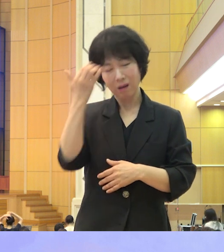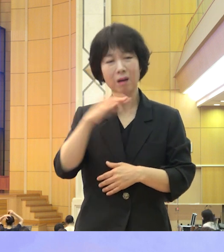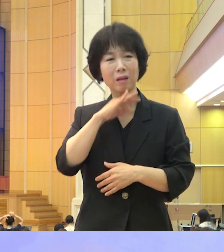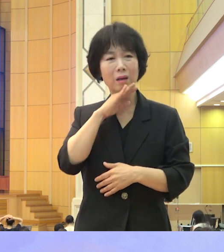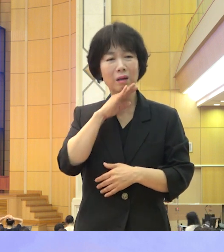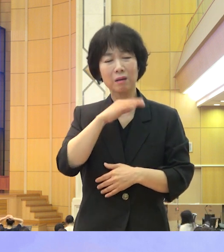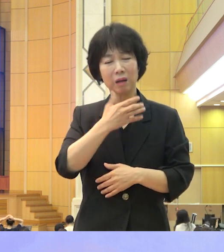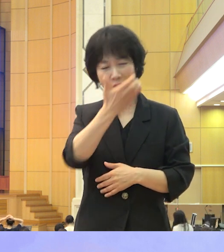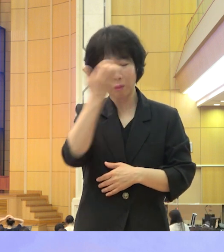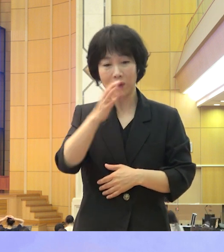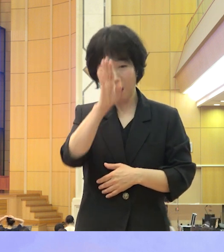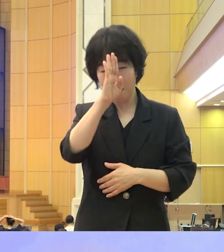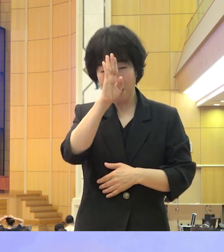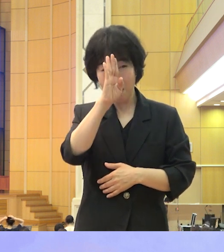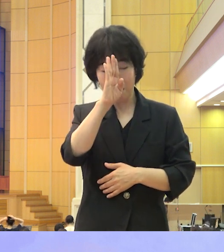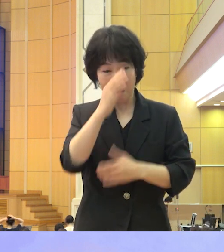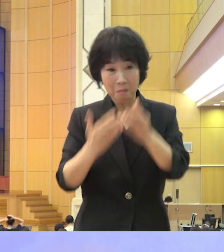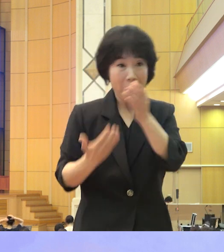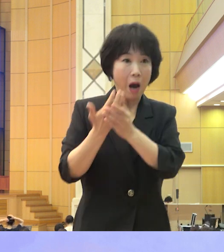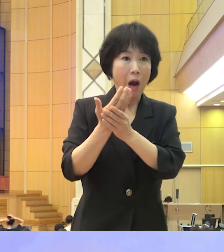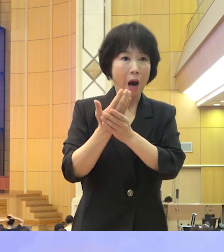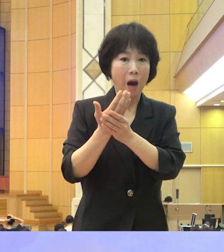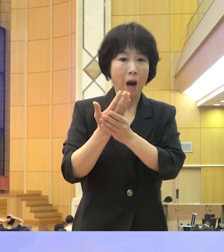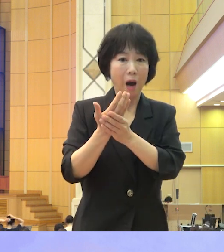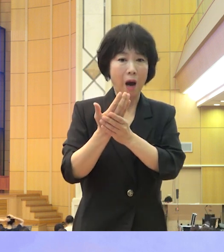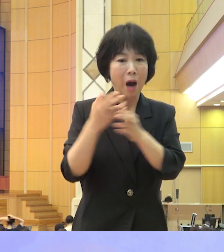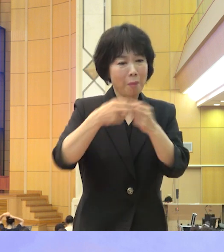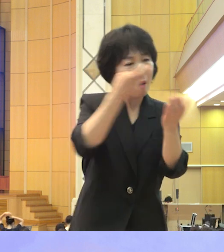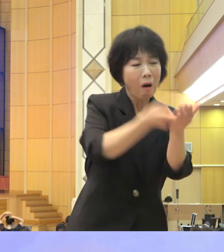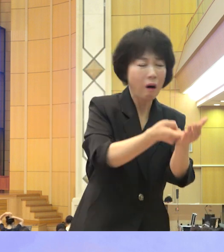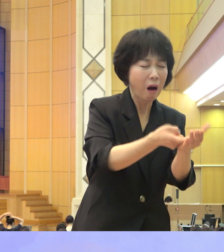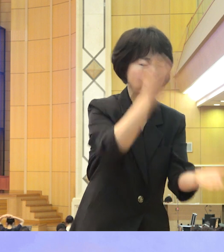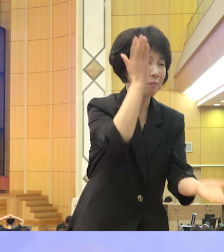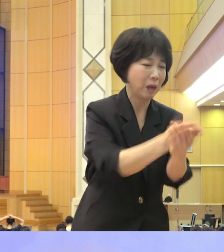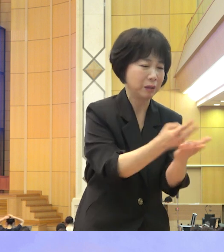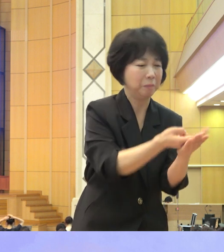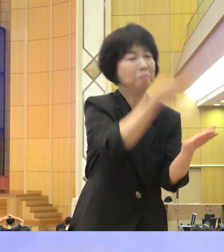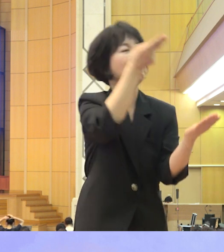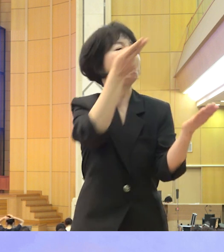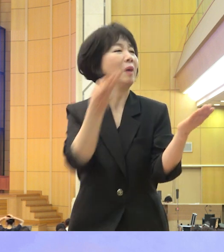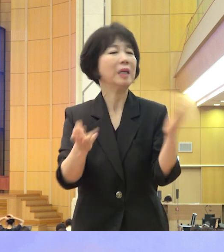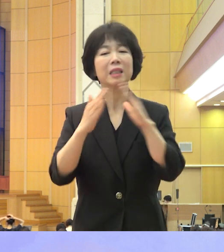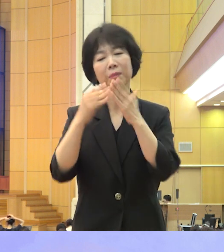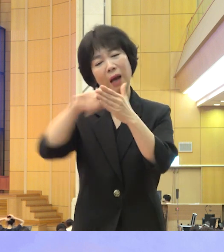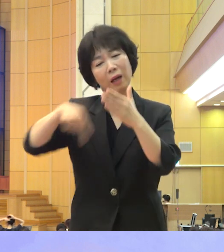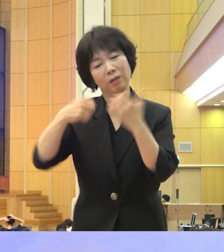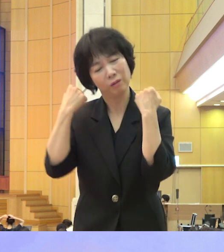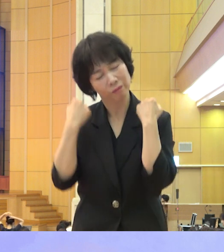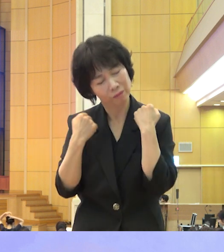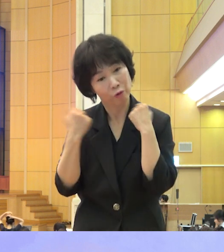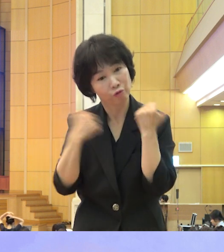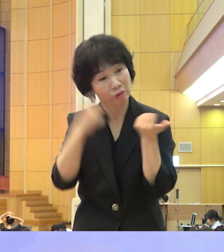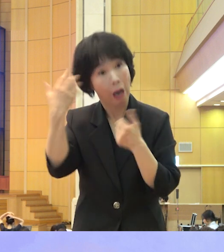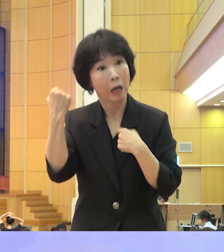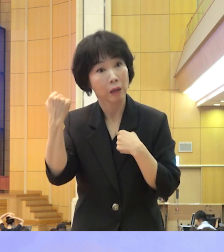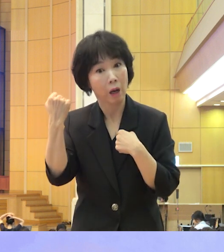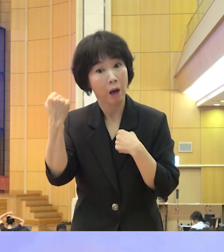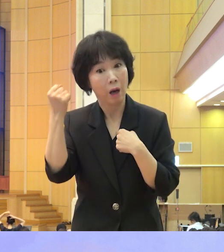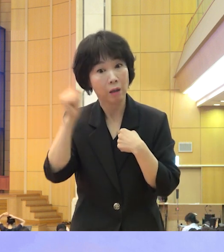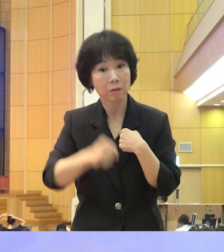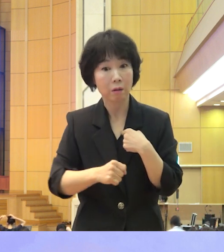했을 때 병원에서 퇴원시켜서 집에서 죽을 날 기다렸었어요. 그 이제 죽었으니까 시체를 이제